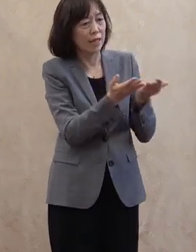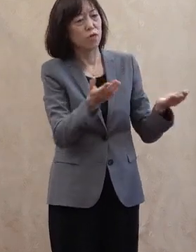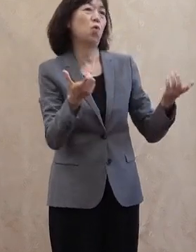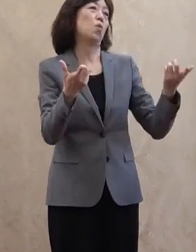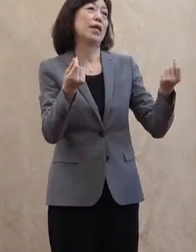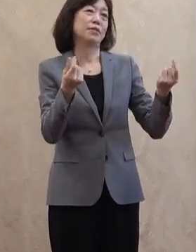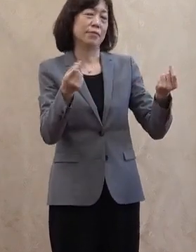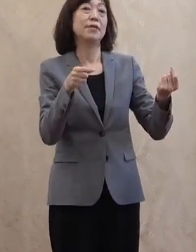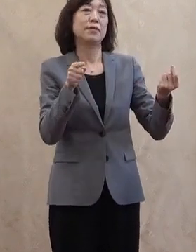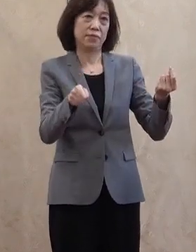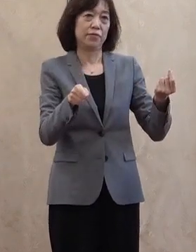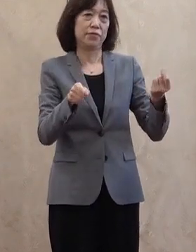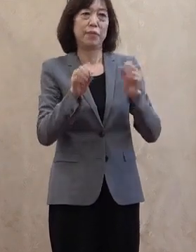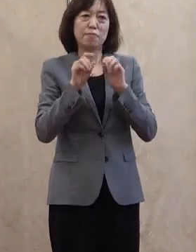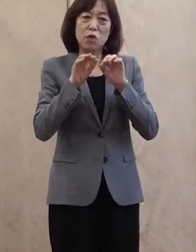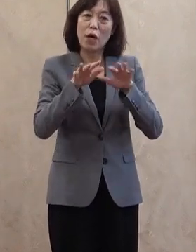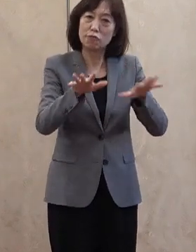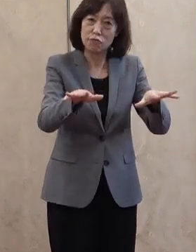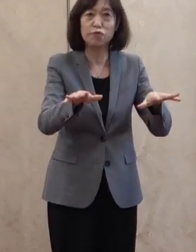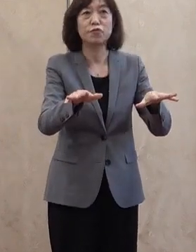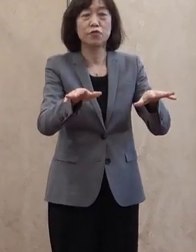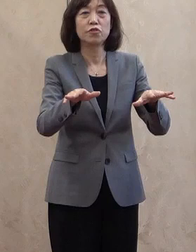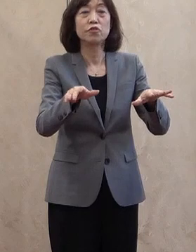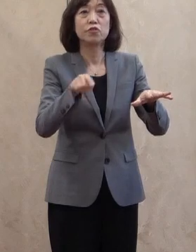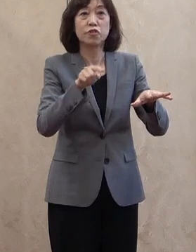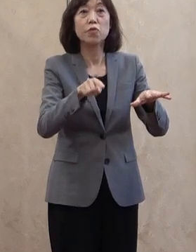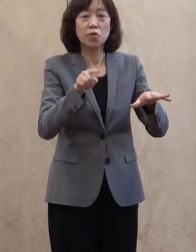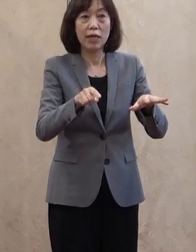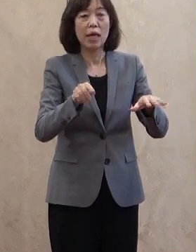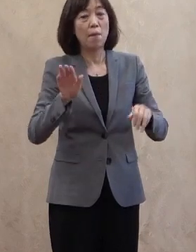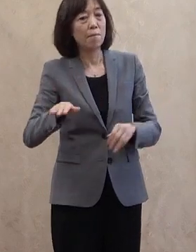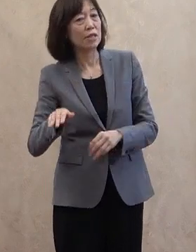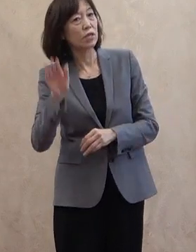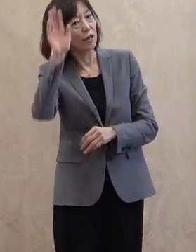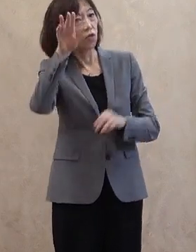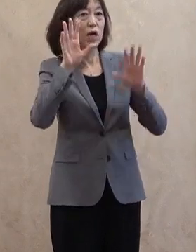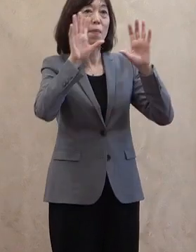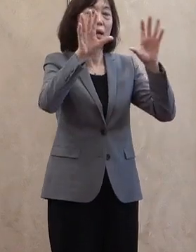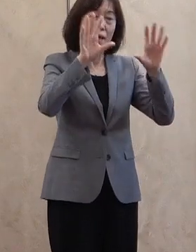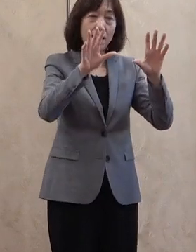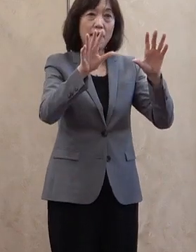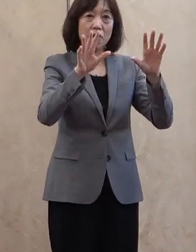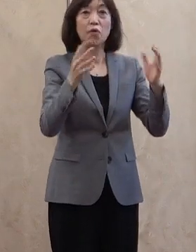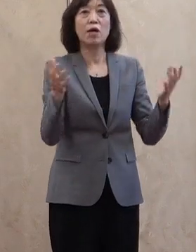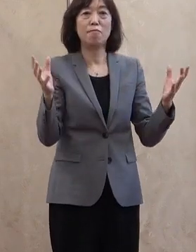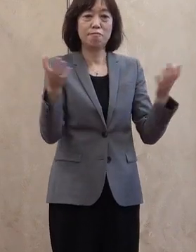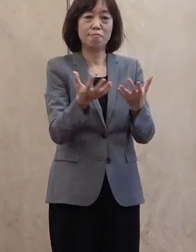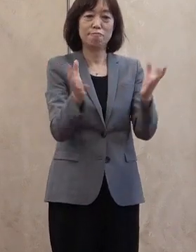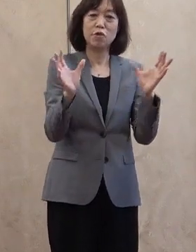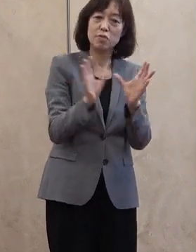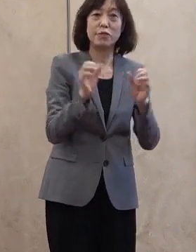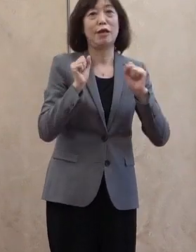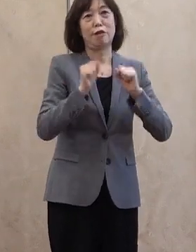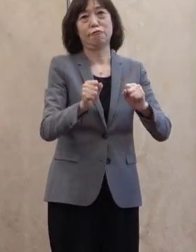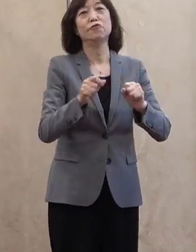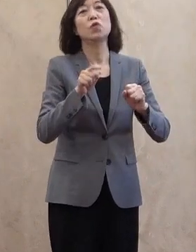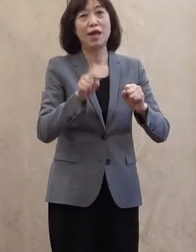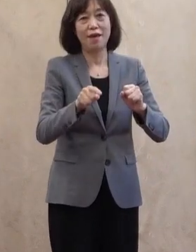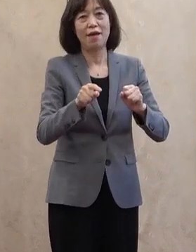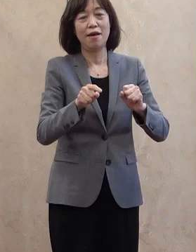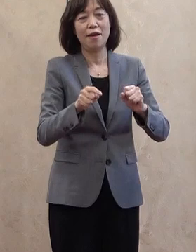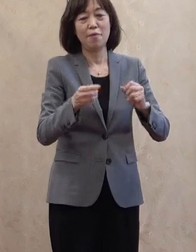染が広がりやすく、また同様にこういったバスケやバレーなんかでは複数例、このクラスターも発生しているという状